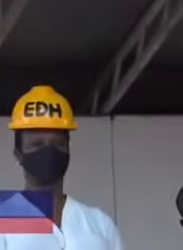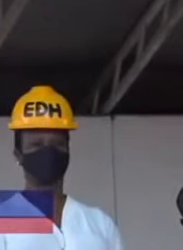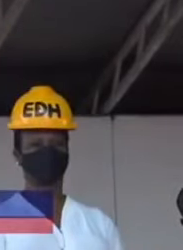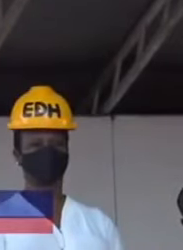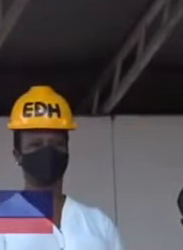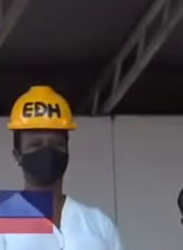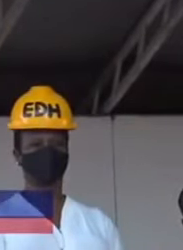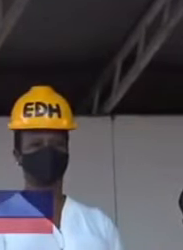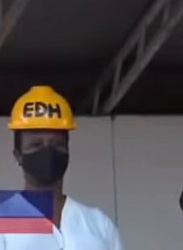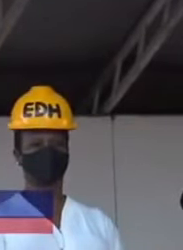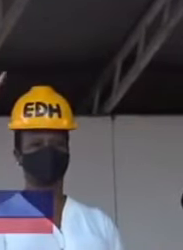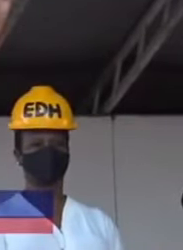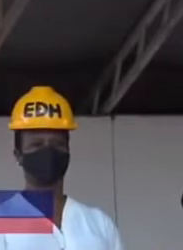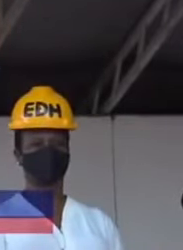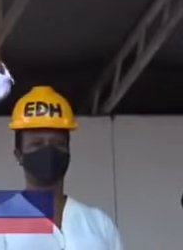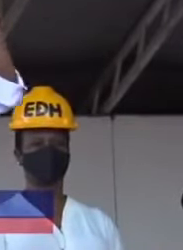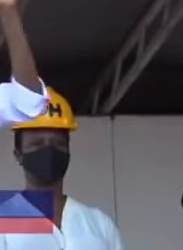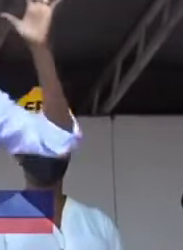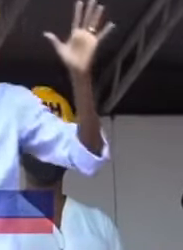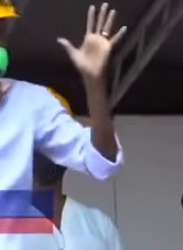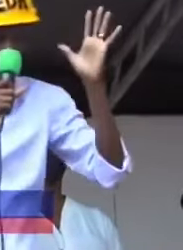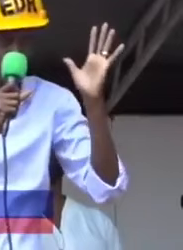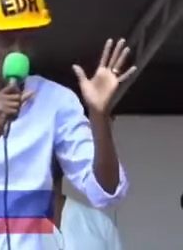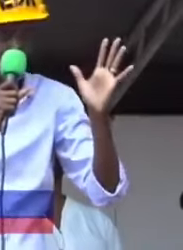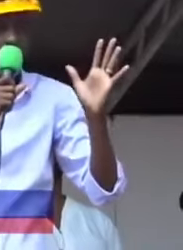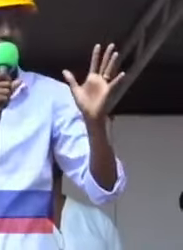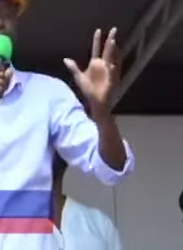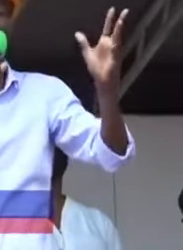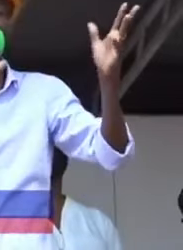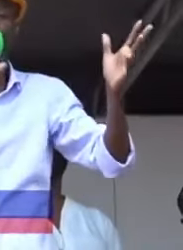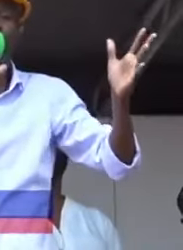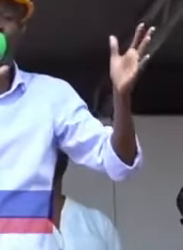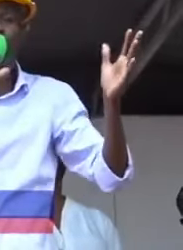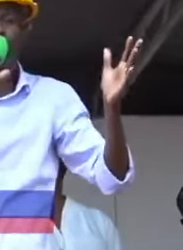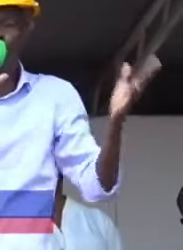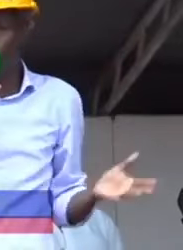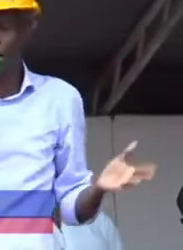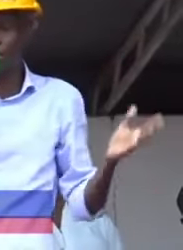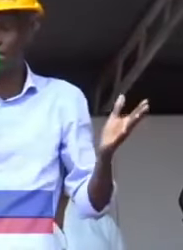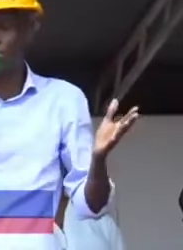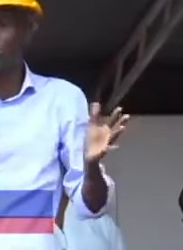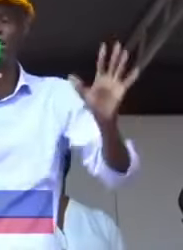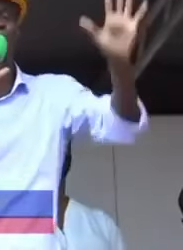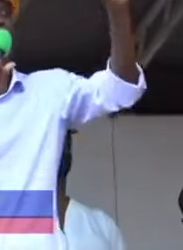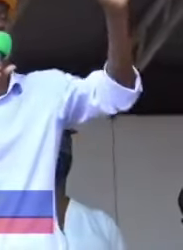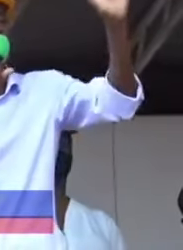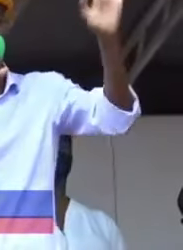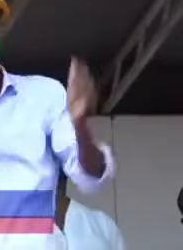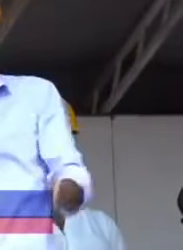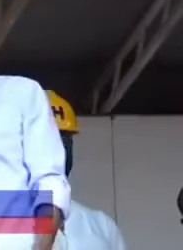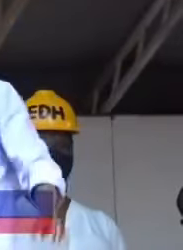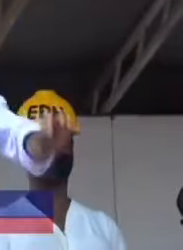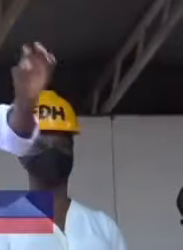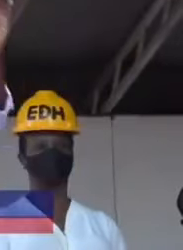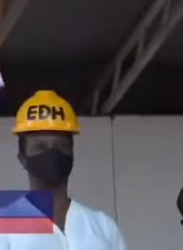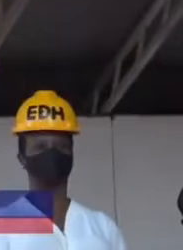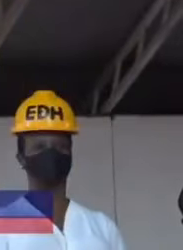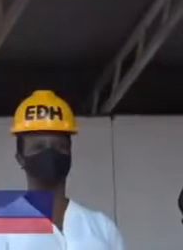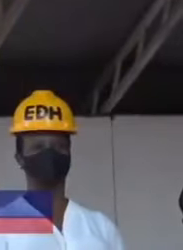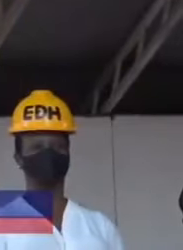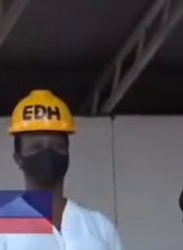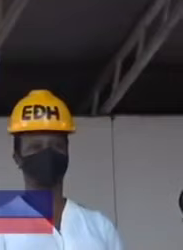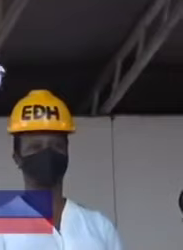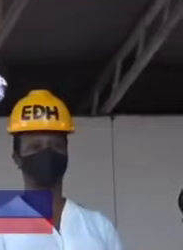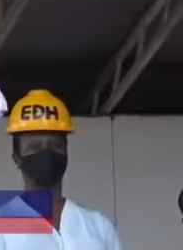un route là, la prend 6 mois pour le construire. Là, je me dis comment toute route ça prend 6 mois. Monsieur dit non. La fait route là